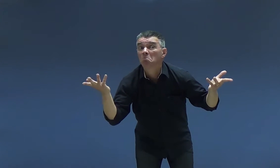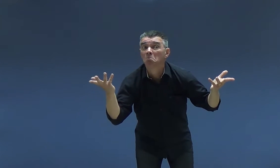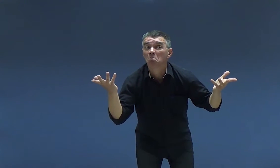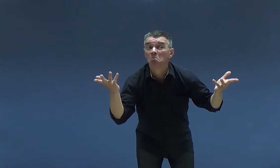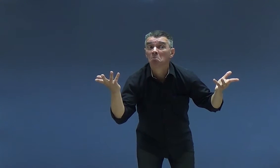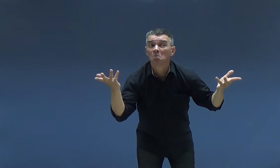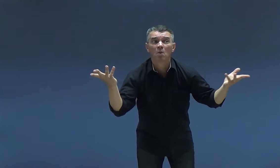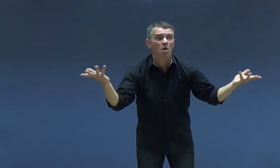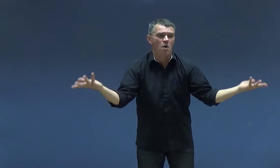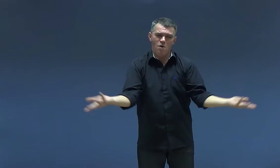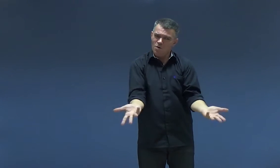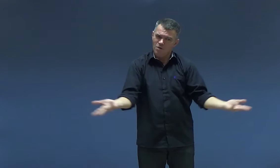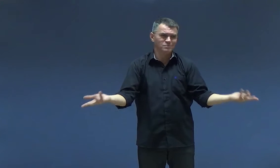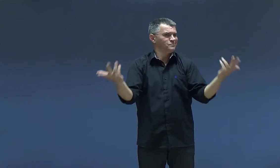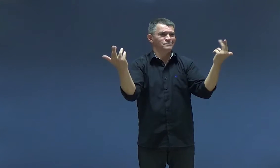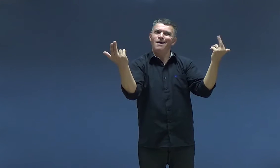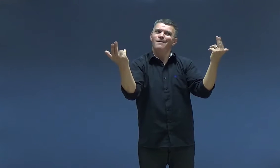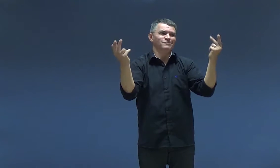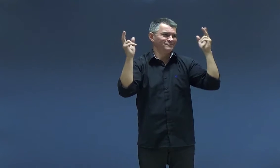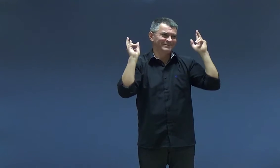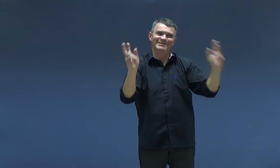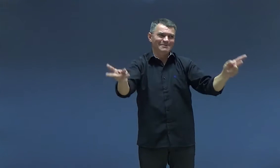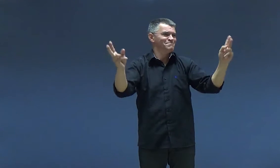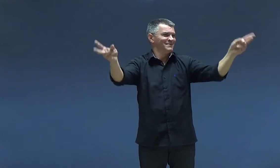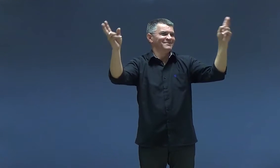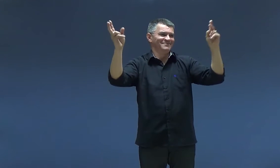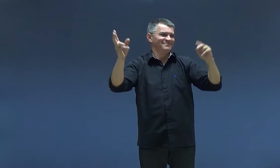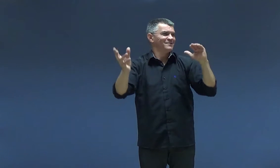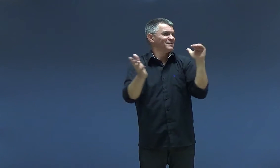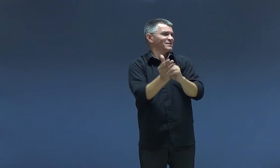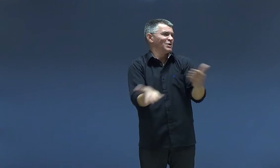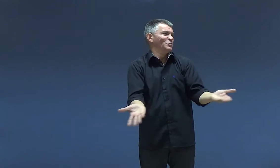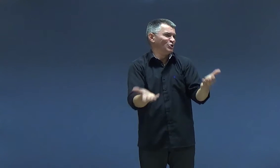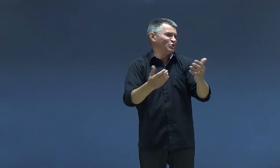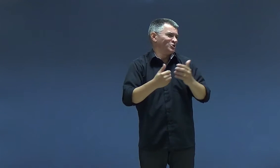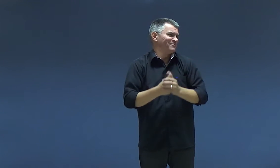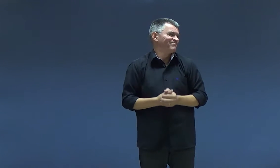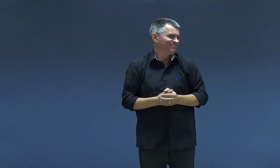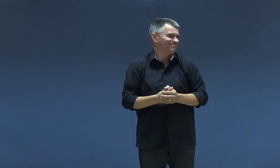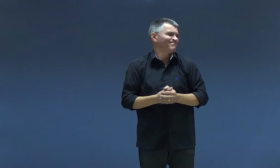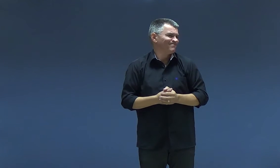diferente? É igual. É sempre, até hoje é sempre.